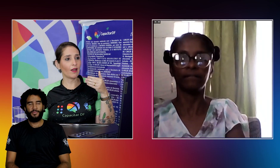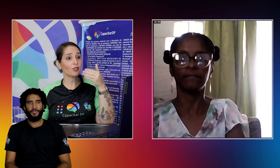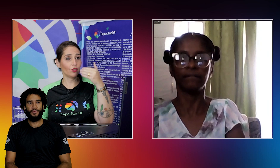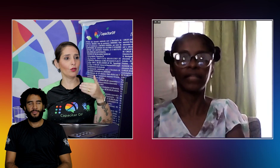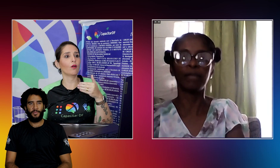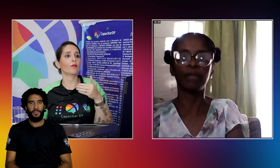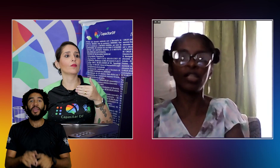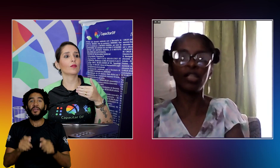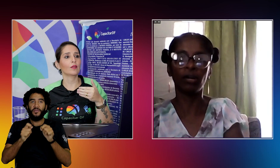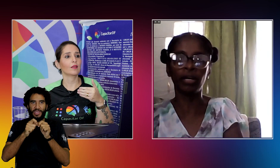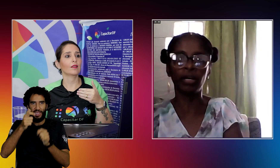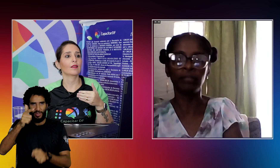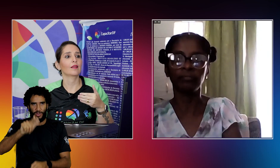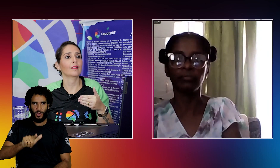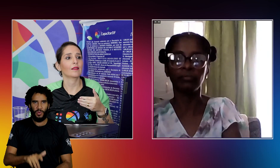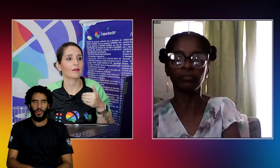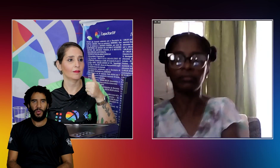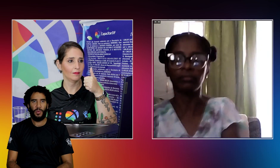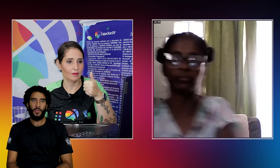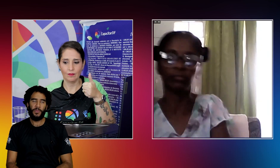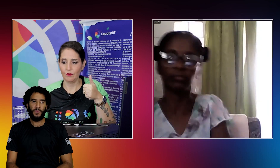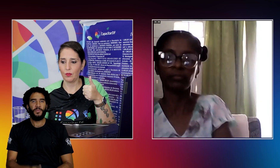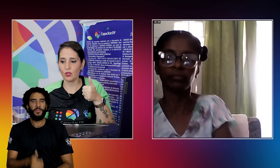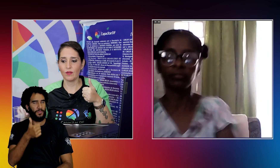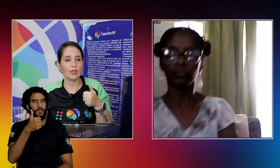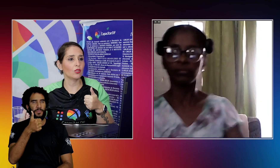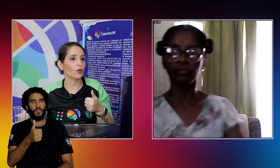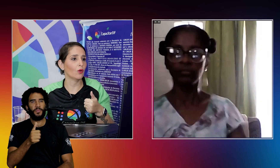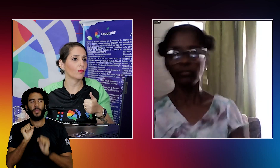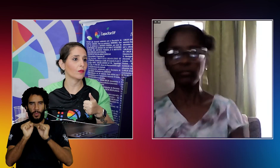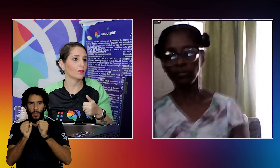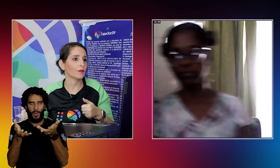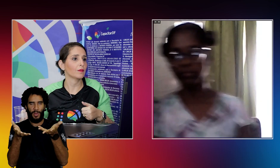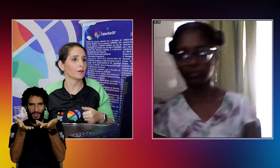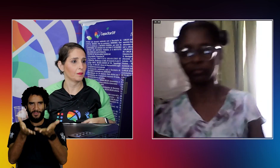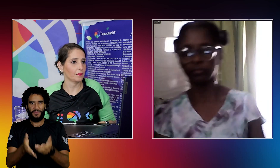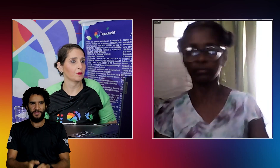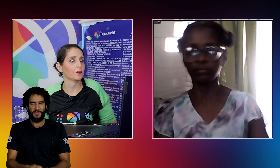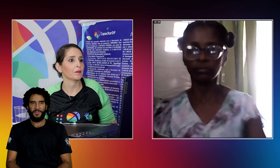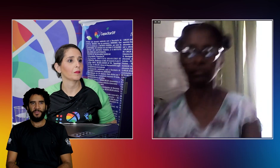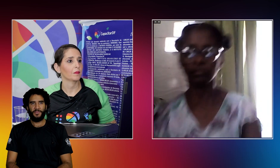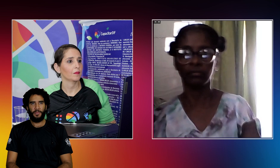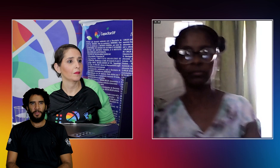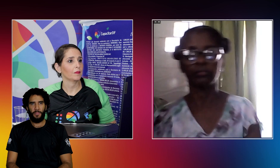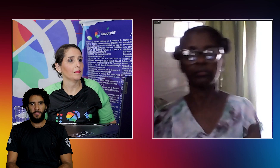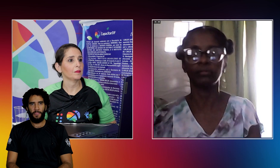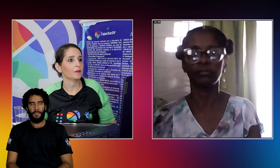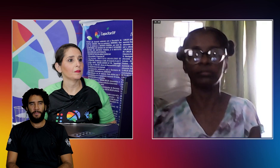E faz de novo. Agora? Pode fazer de novo.